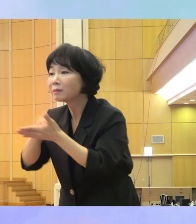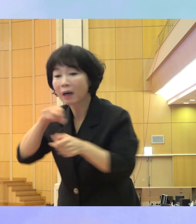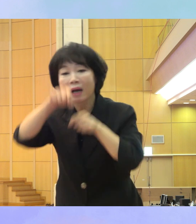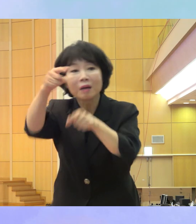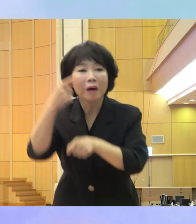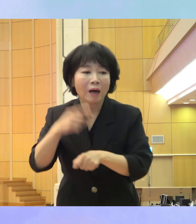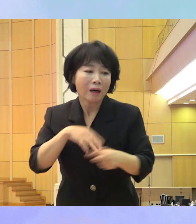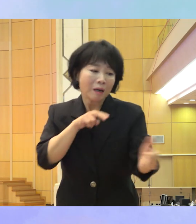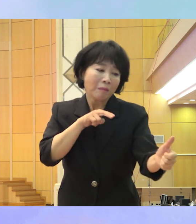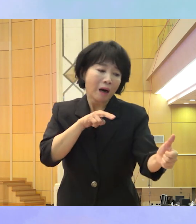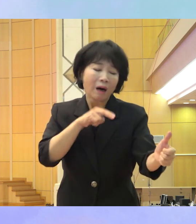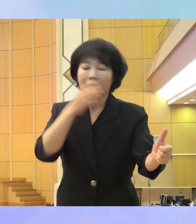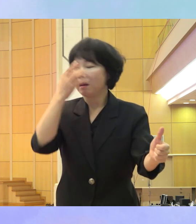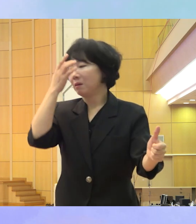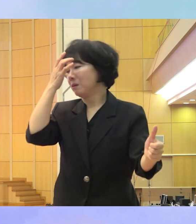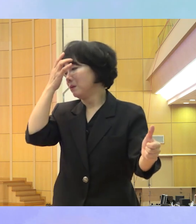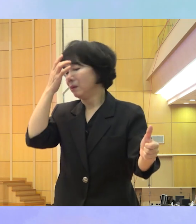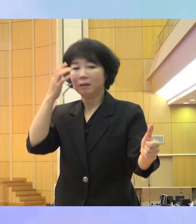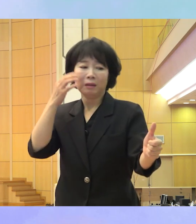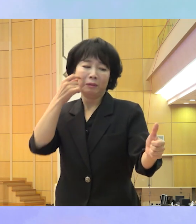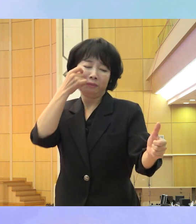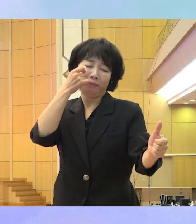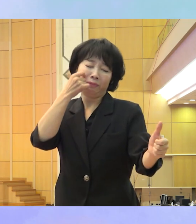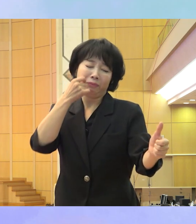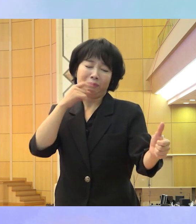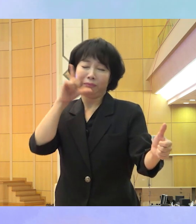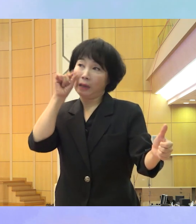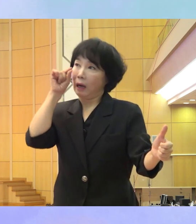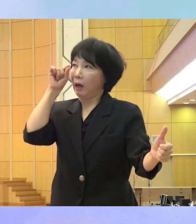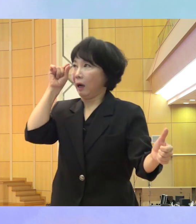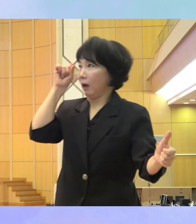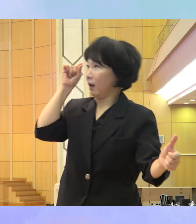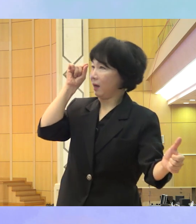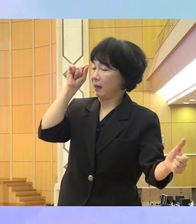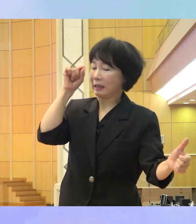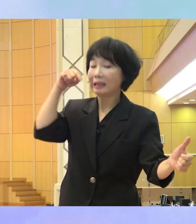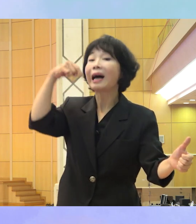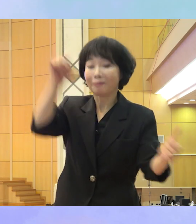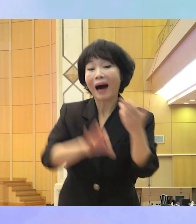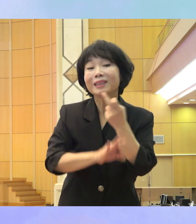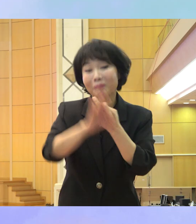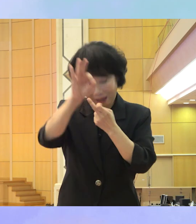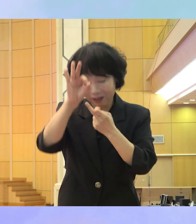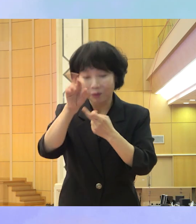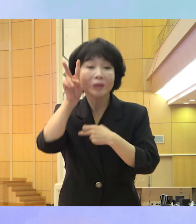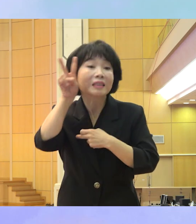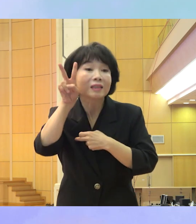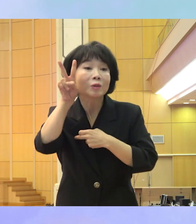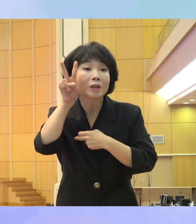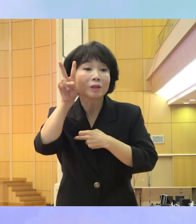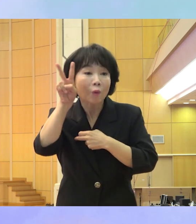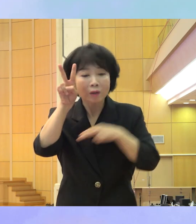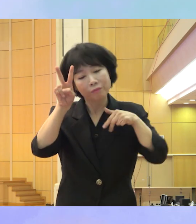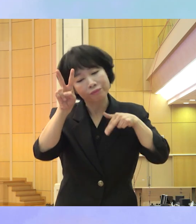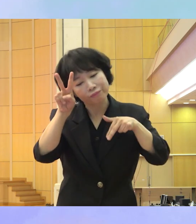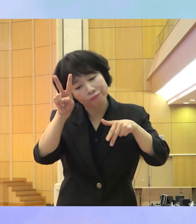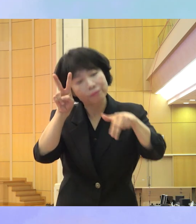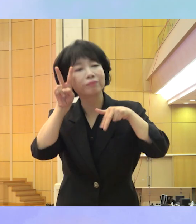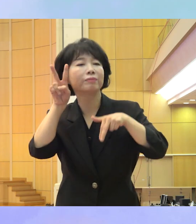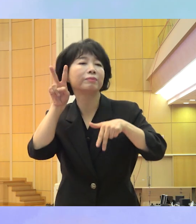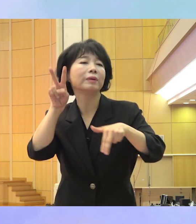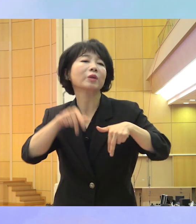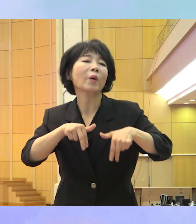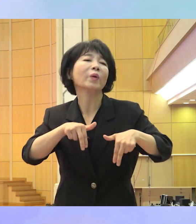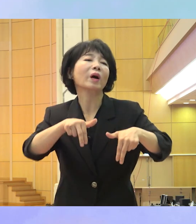당했다고 하면 여러분들은 어떻겠습니까? 또 가다가 그 다음날 이틀째도 마찬가지지요.